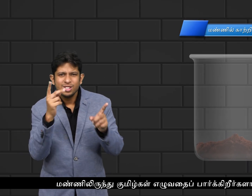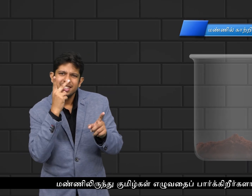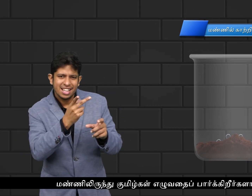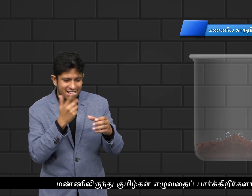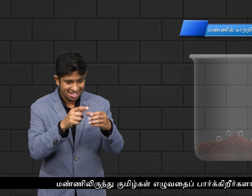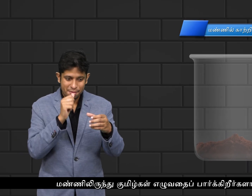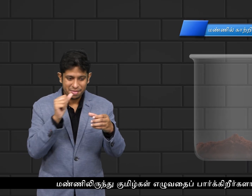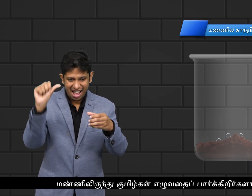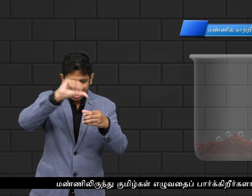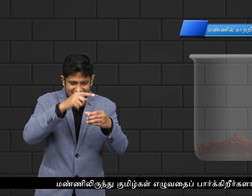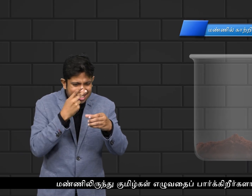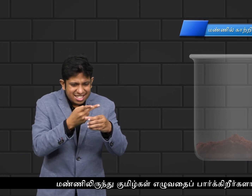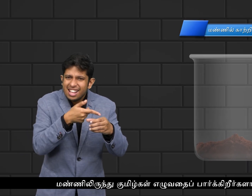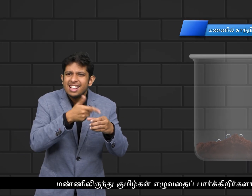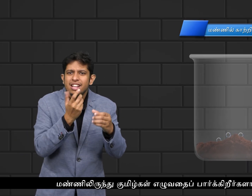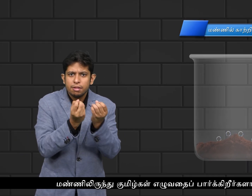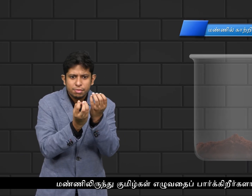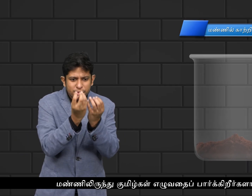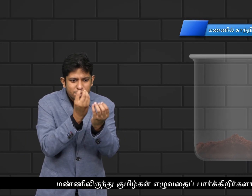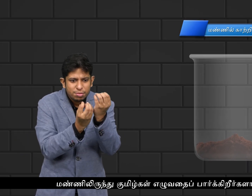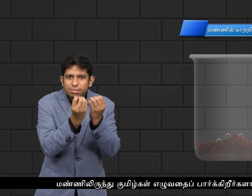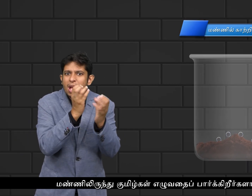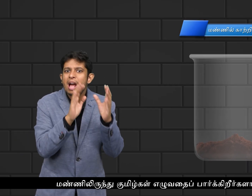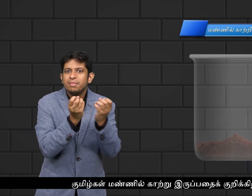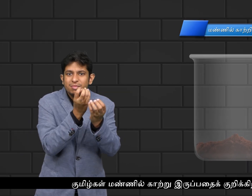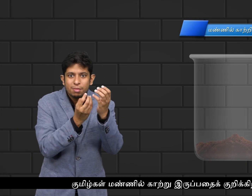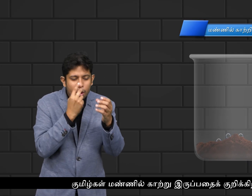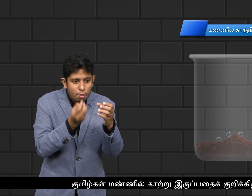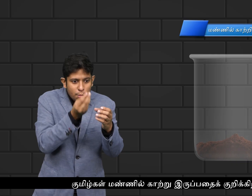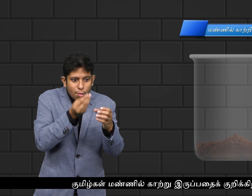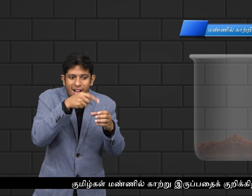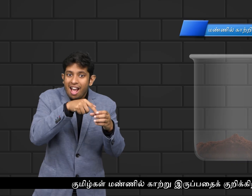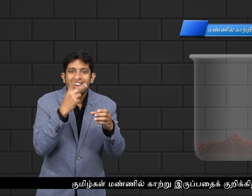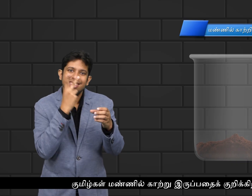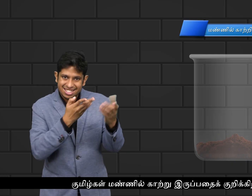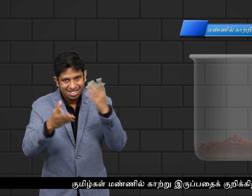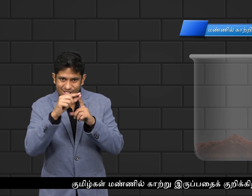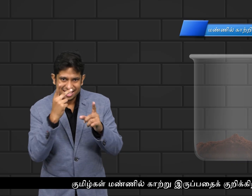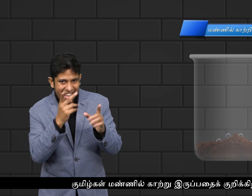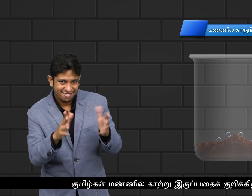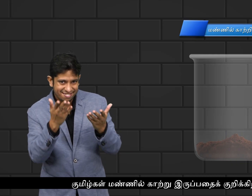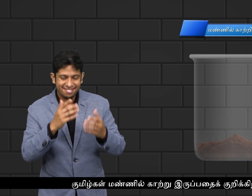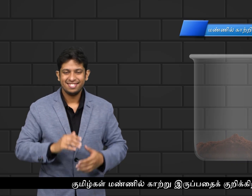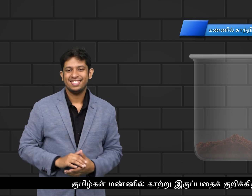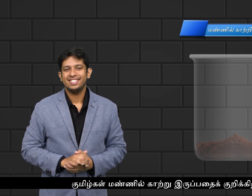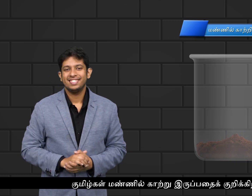மண்ணிலிருந்து குமிழ்கள் எழுவதை பார்த்திருக்கிறீர்களா? இந்த குமிழ்கள் மண்ணில் காற்று இருப்பதை குறிக்கிறது.